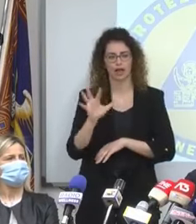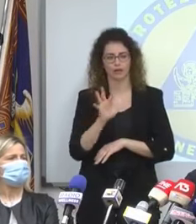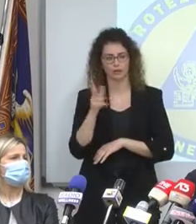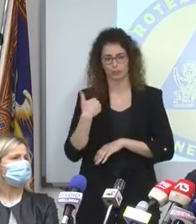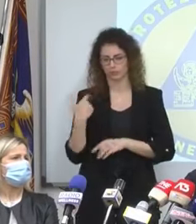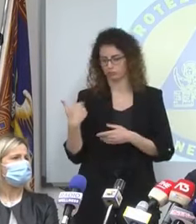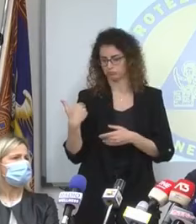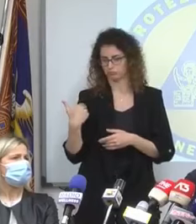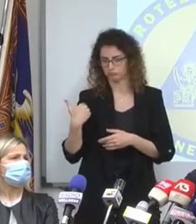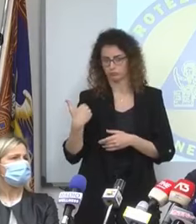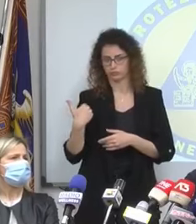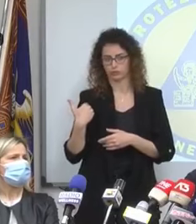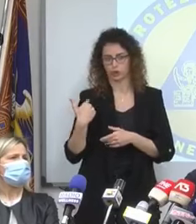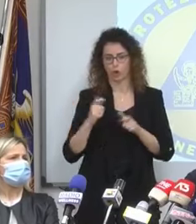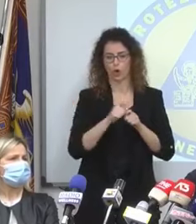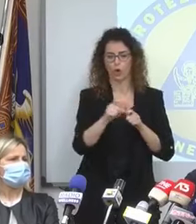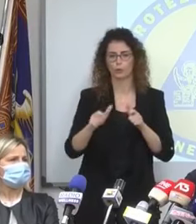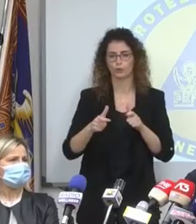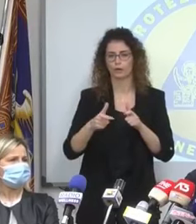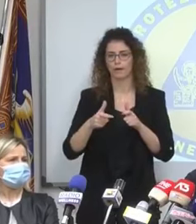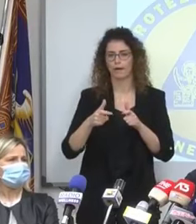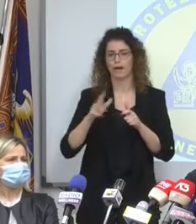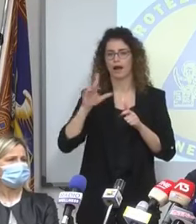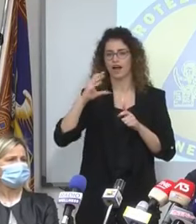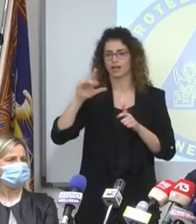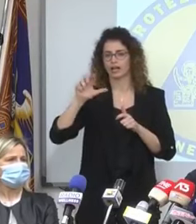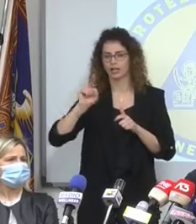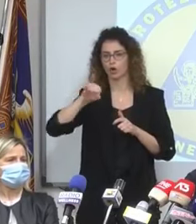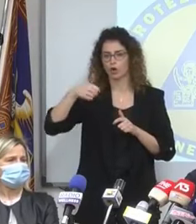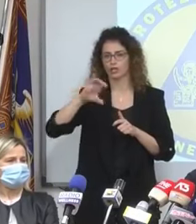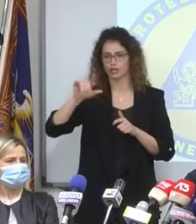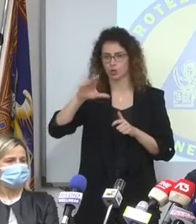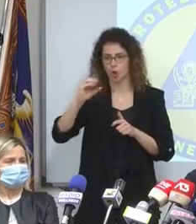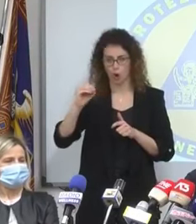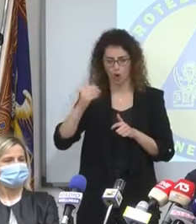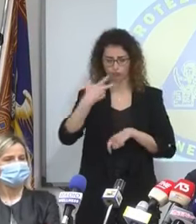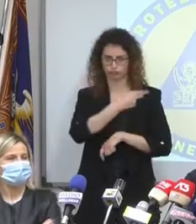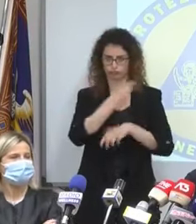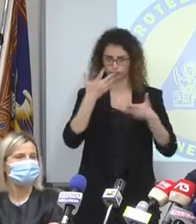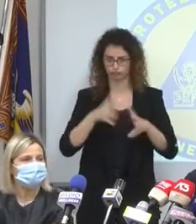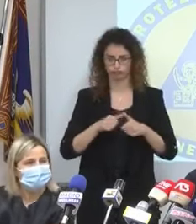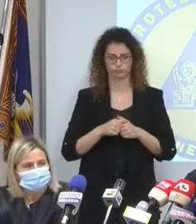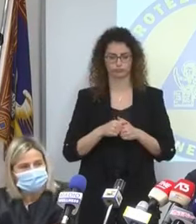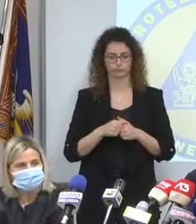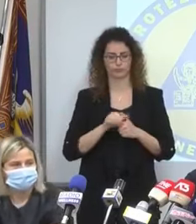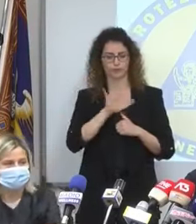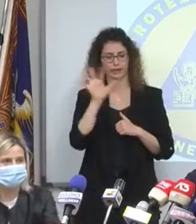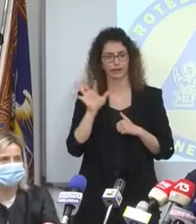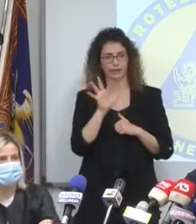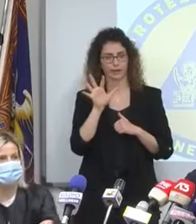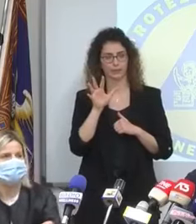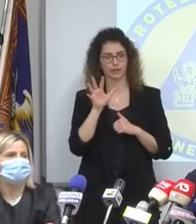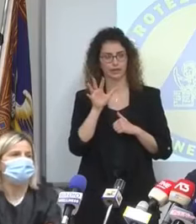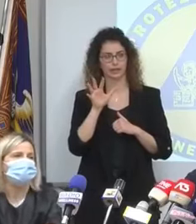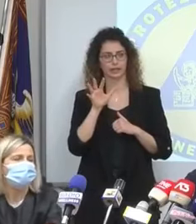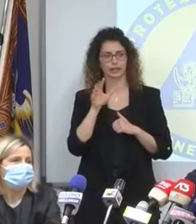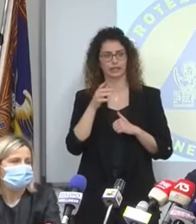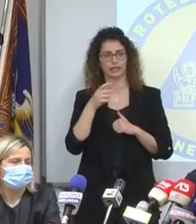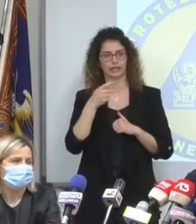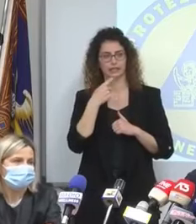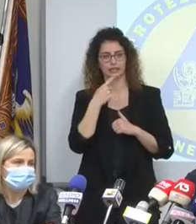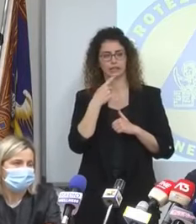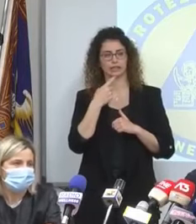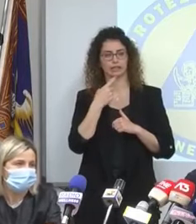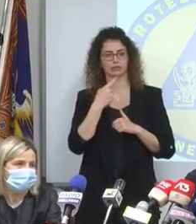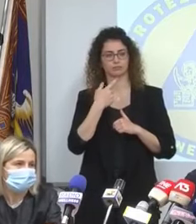questi giorni, nei comuni del Cavallino e di Jesolo. Sembra che non tutti gli amministratori abbiano seguito il